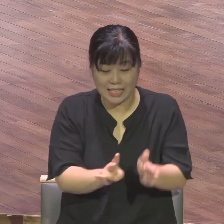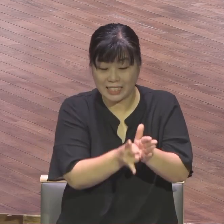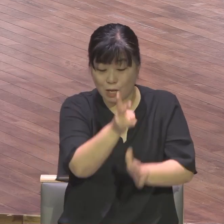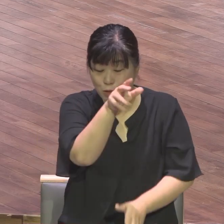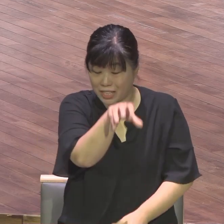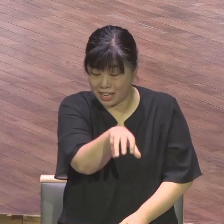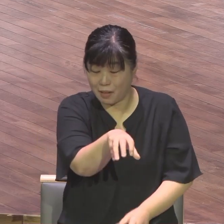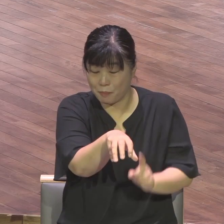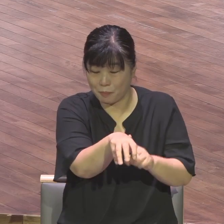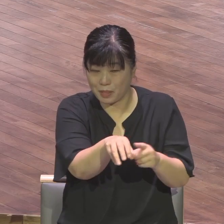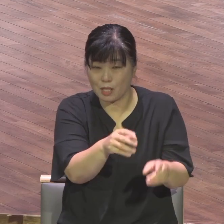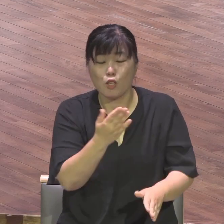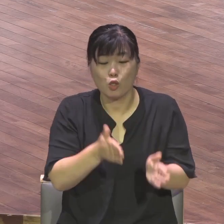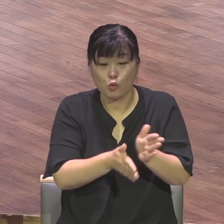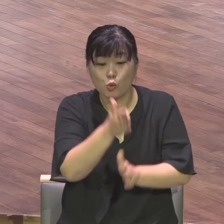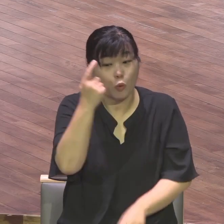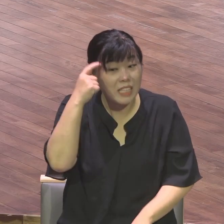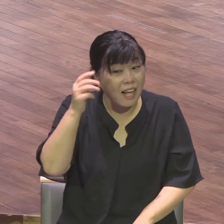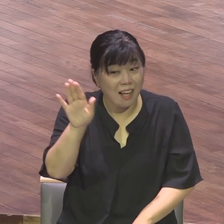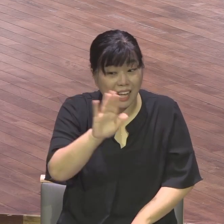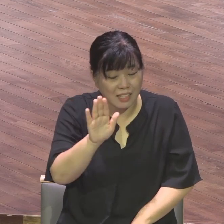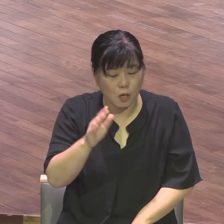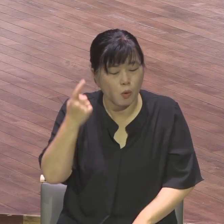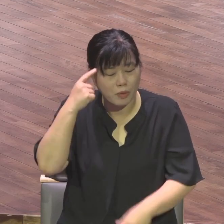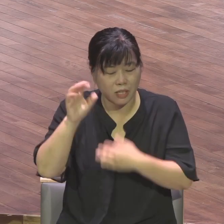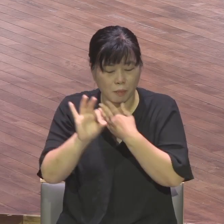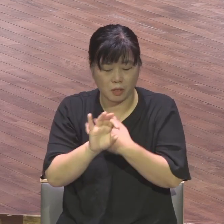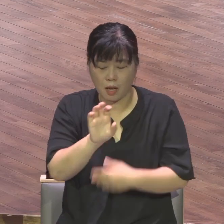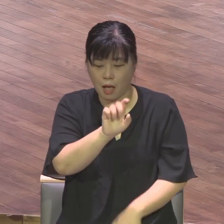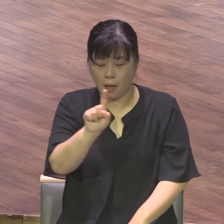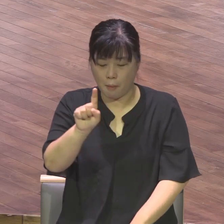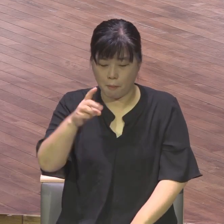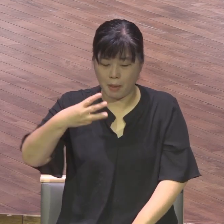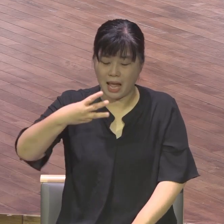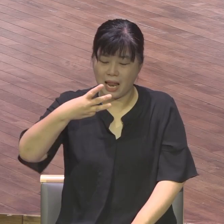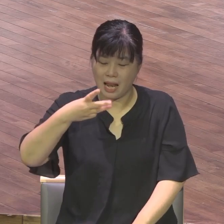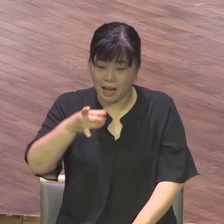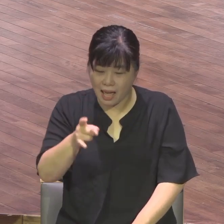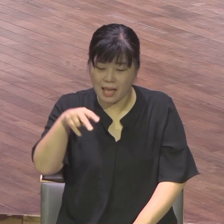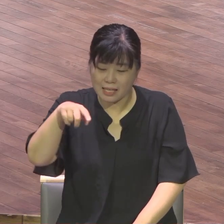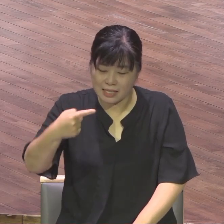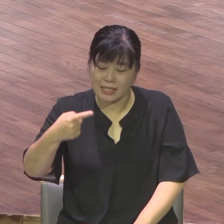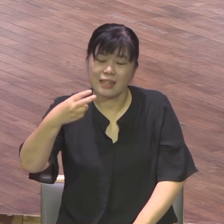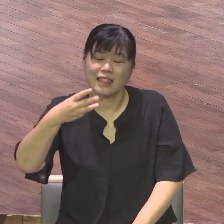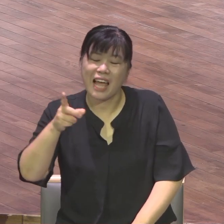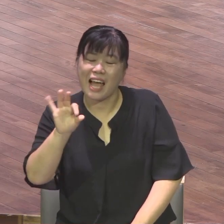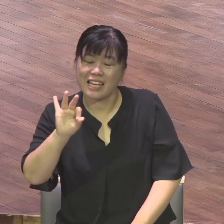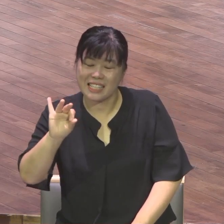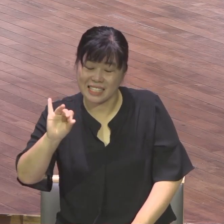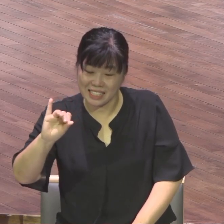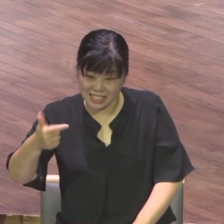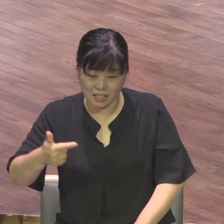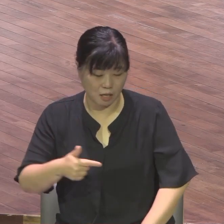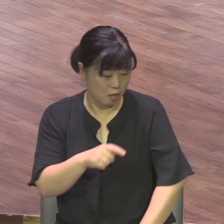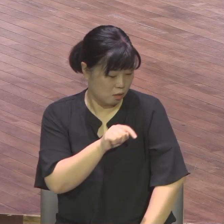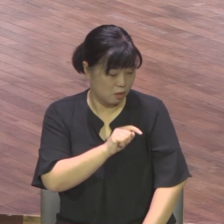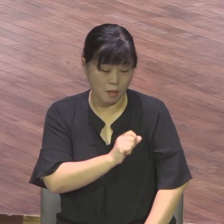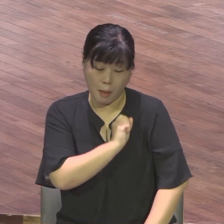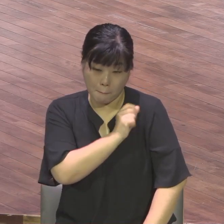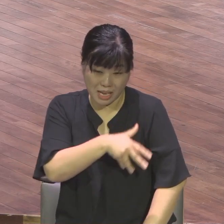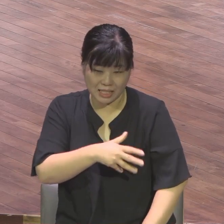왜냐? 지금 팔레스타인과 분쟁을 계속하고 있습니다. 그럼 가보면 알아요. 그럼 뭐 예루살렘은 팔레스타인이 더